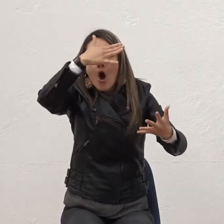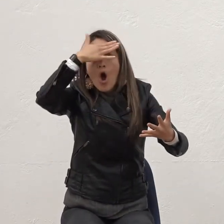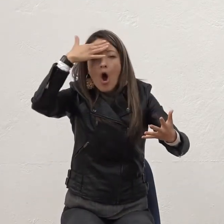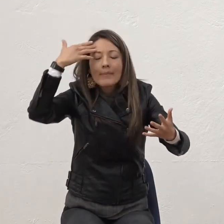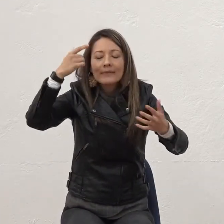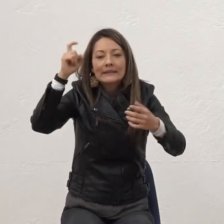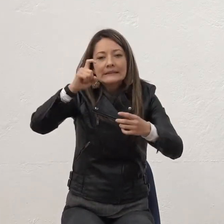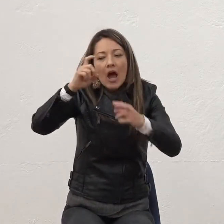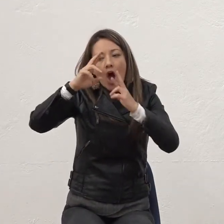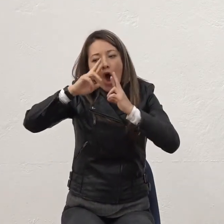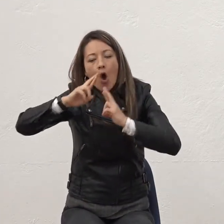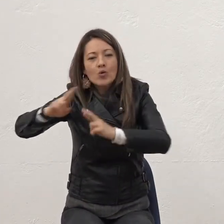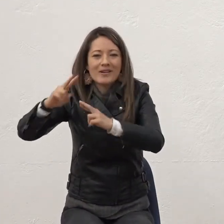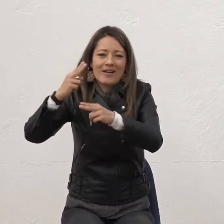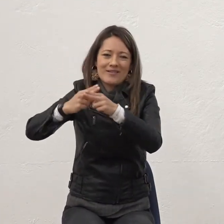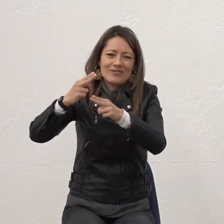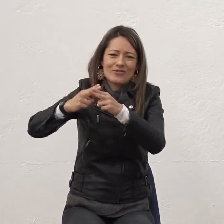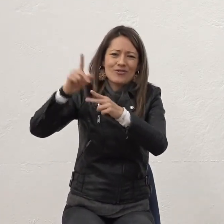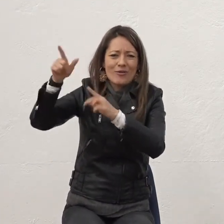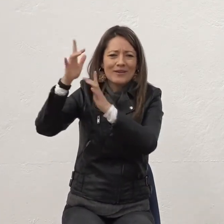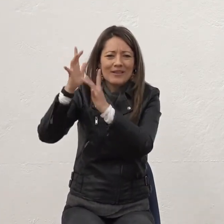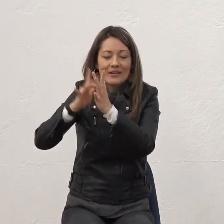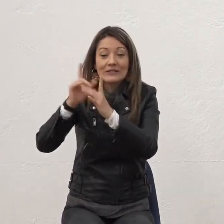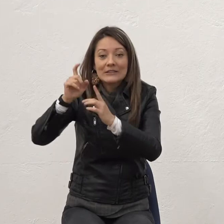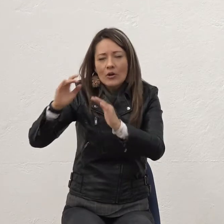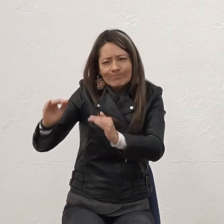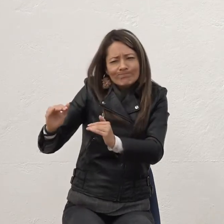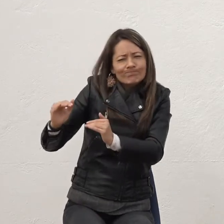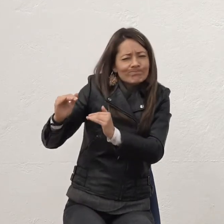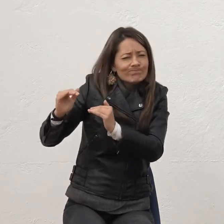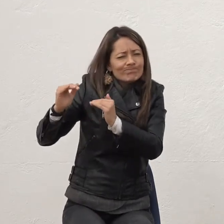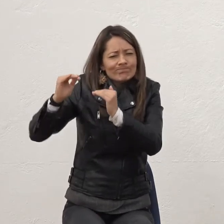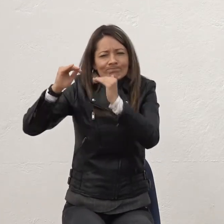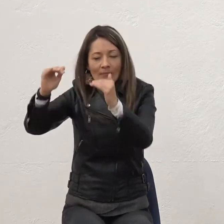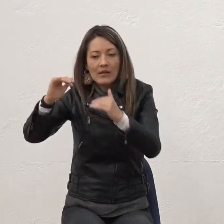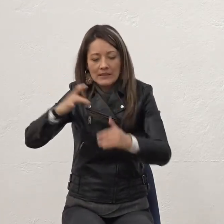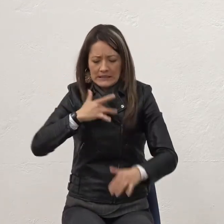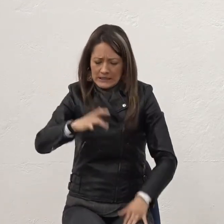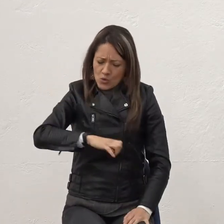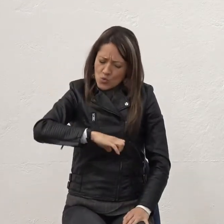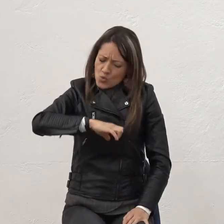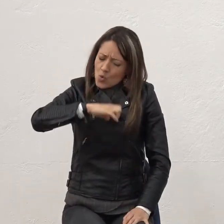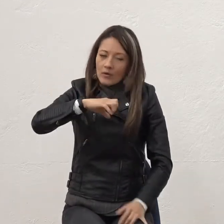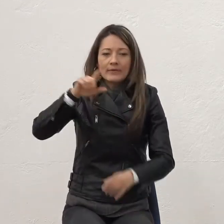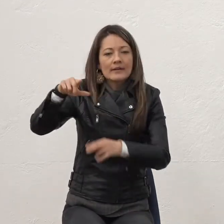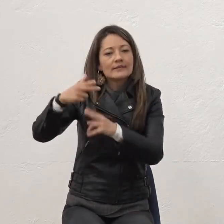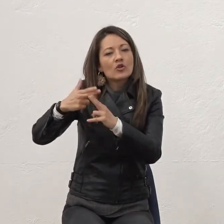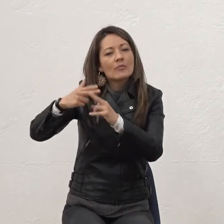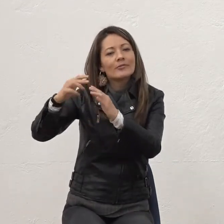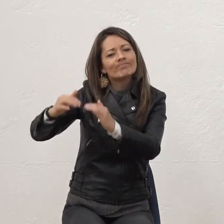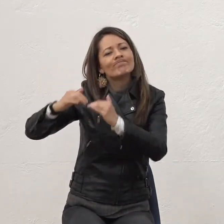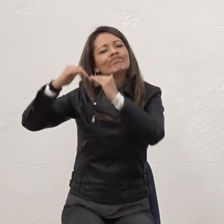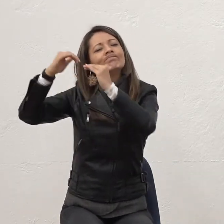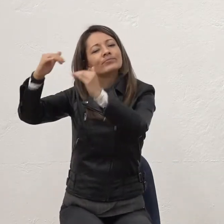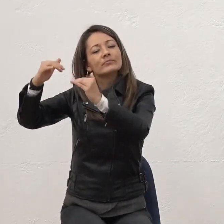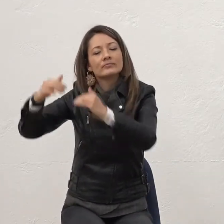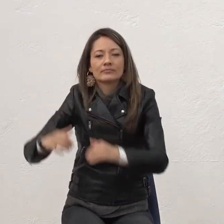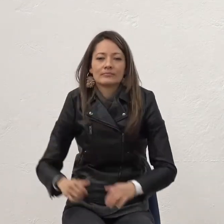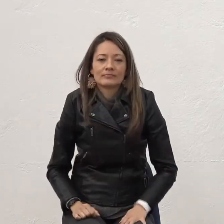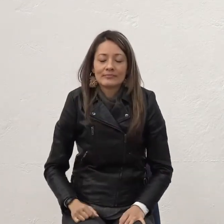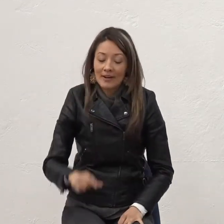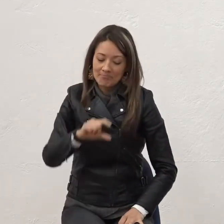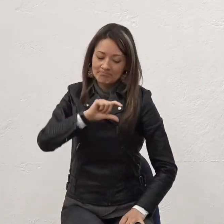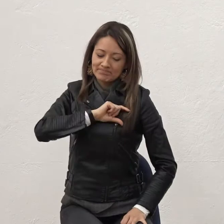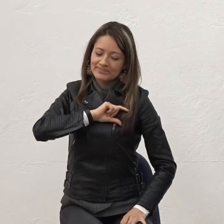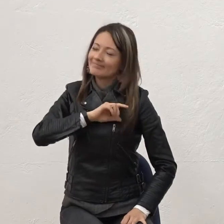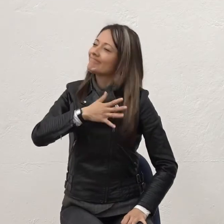el nombre del Señor? Que hay que llevarlo en alto, que debemos sentirnos orgullosos de llevar el nombre de Jesús. Porque